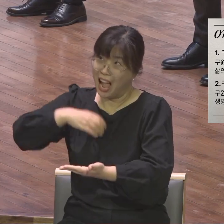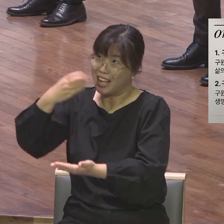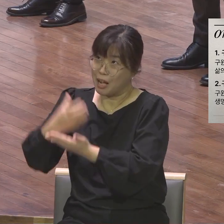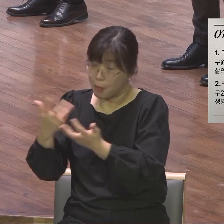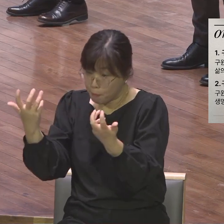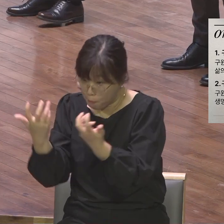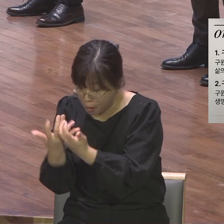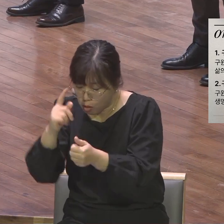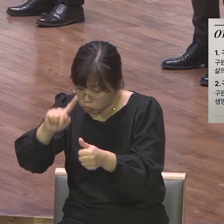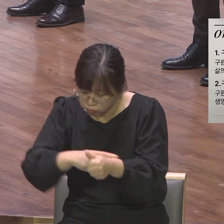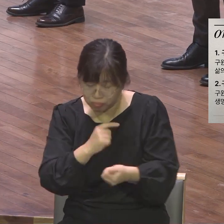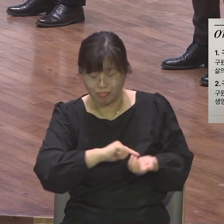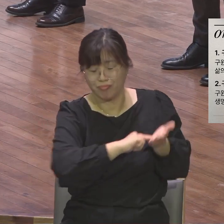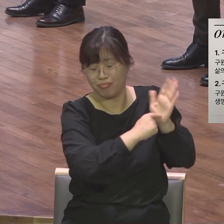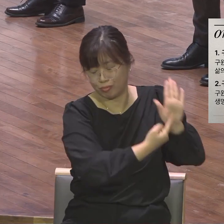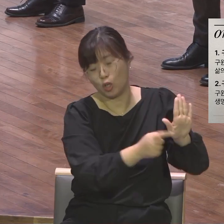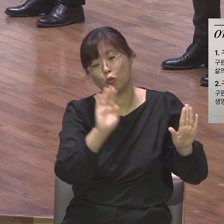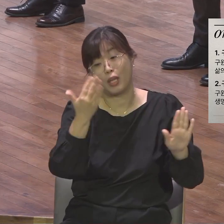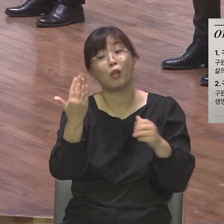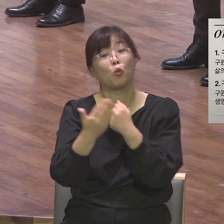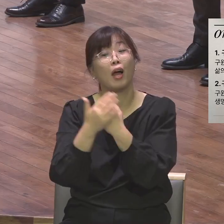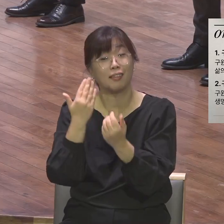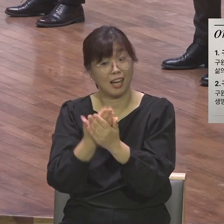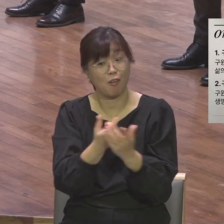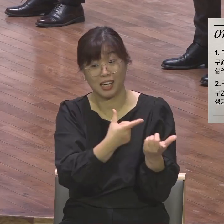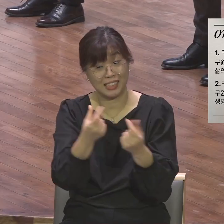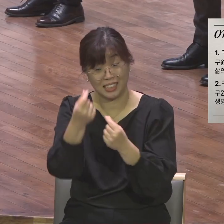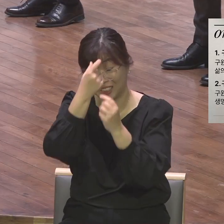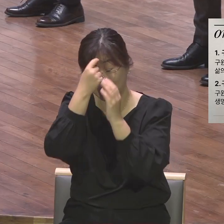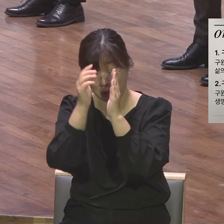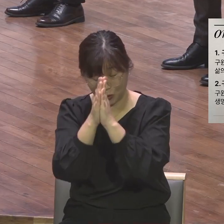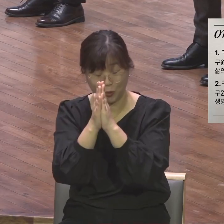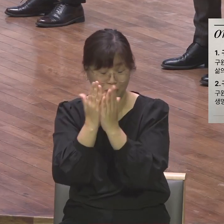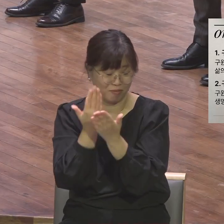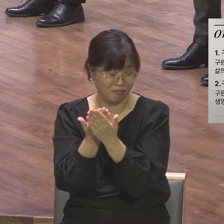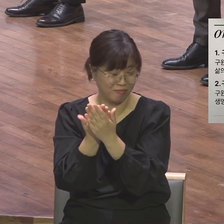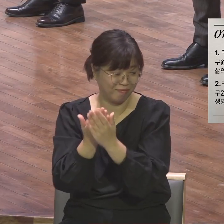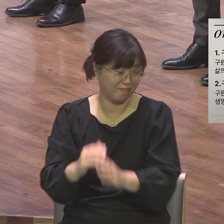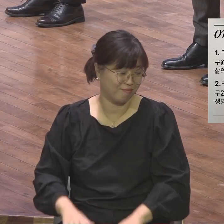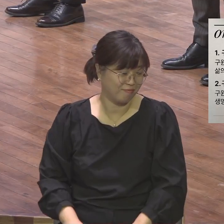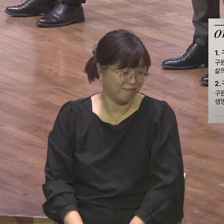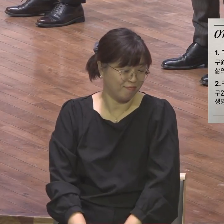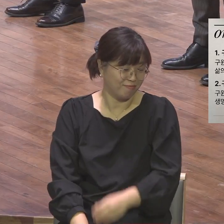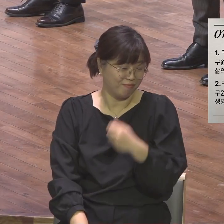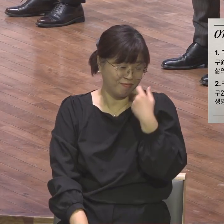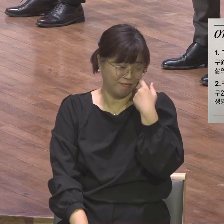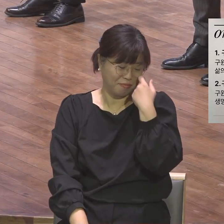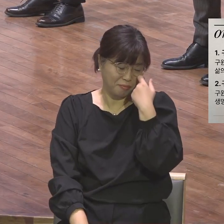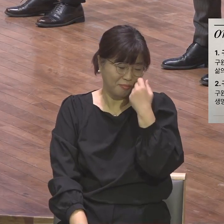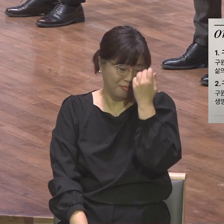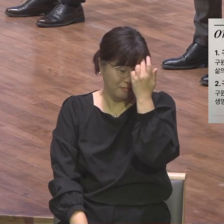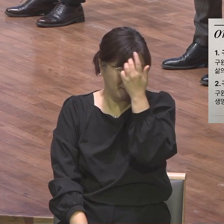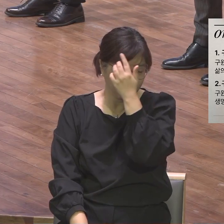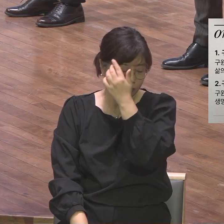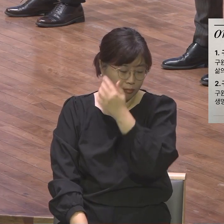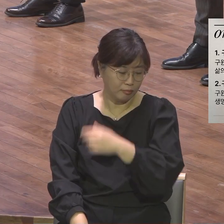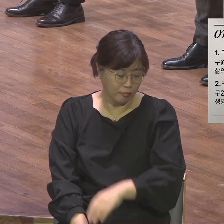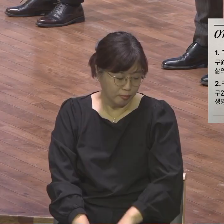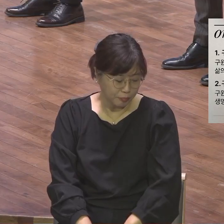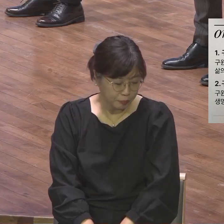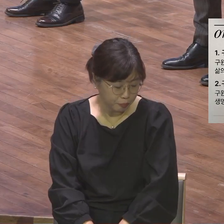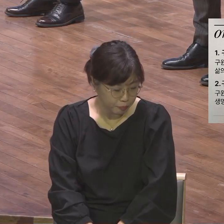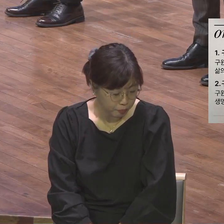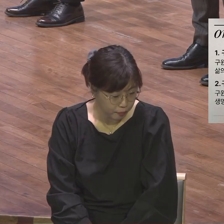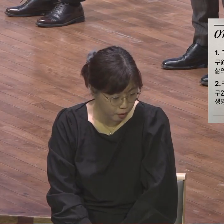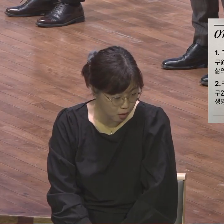주옵소서. 주여 외치기도 하겠습니다. 주여, 사랑의 주님 아버지 하나님, 영계 모든 성도들 오늘